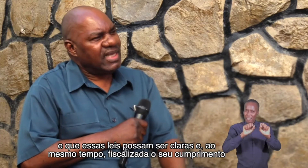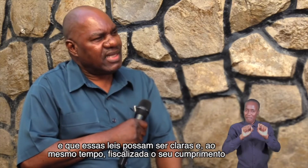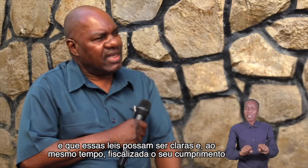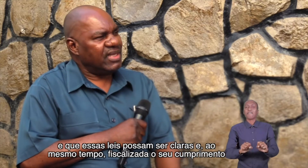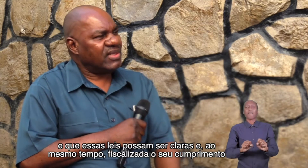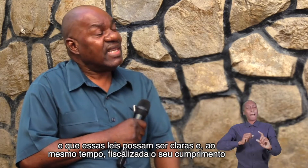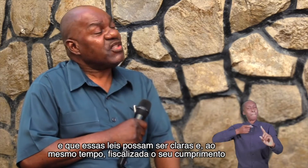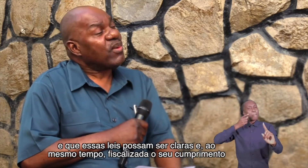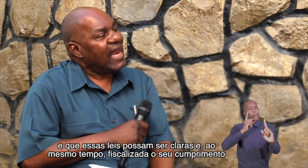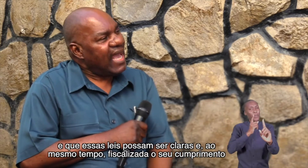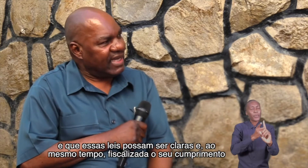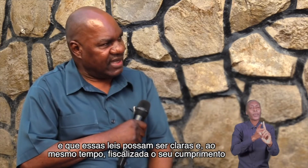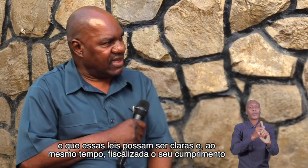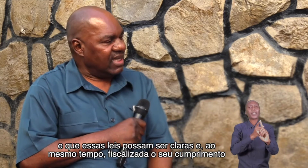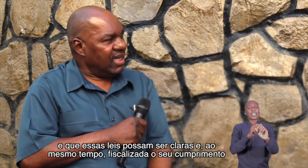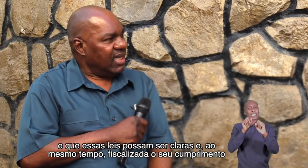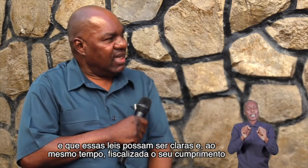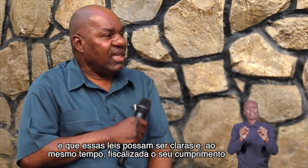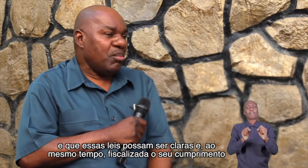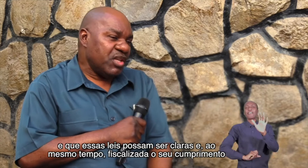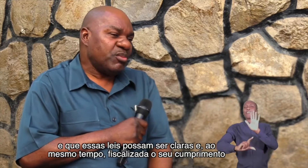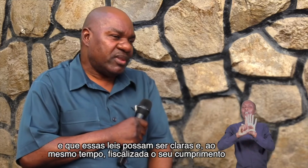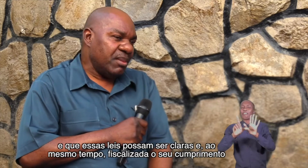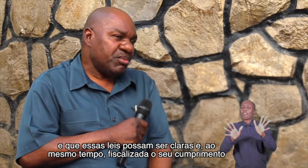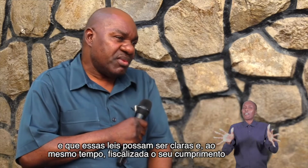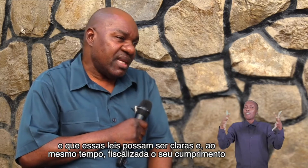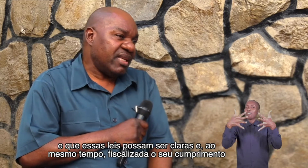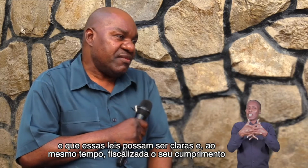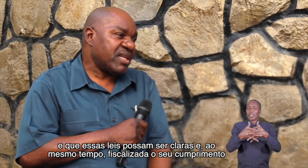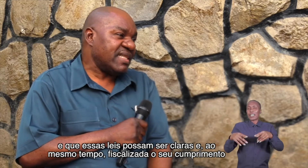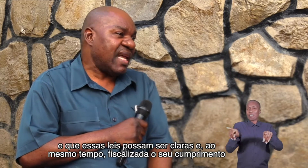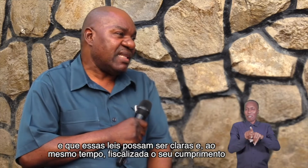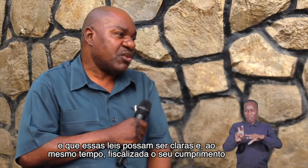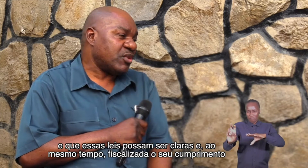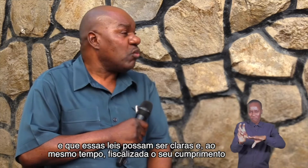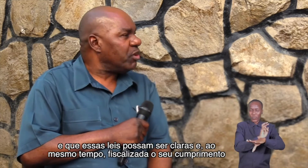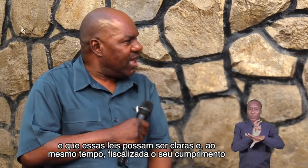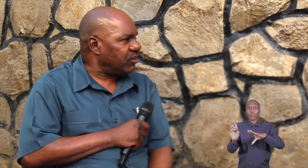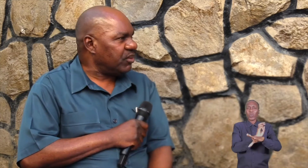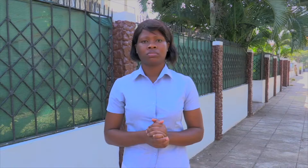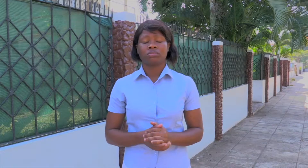essas leis sejam claras e ao mesmo tempo serem fiscalizadas o seu cumprimento.